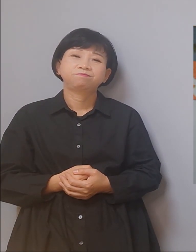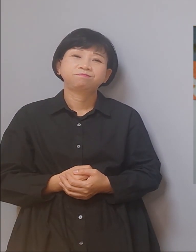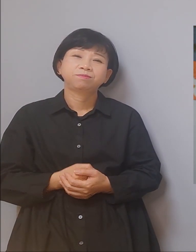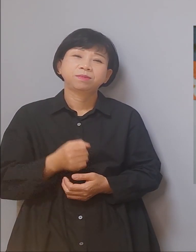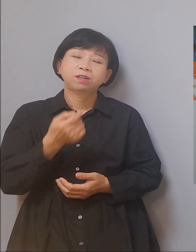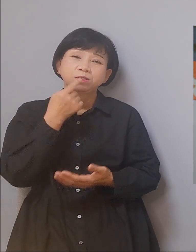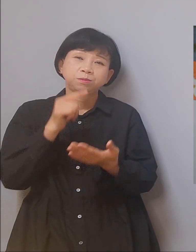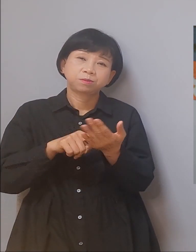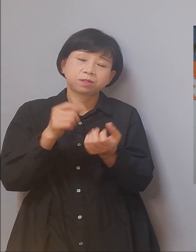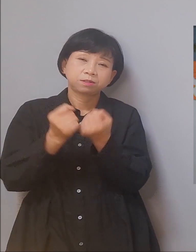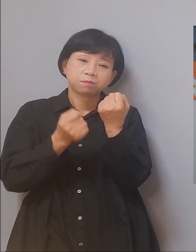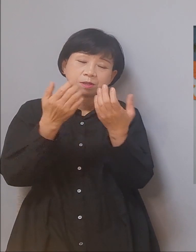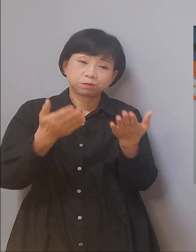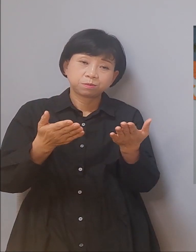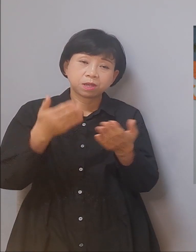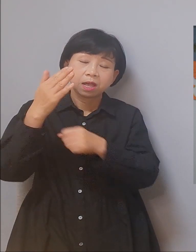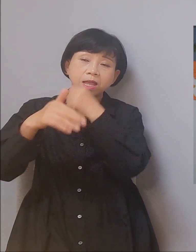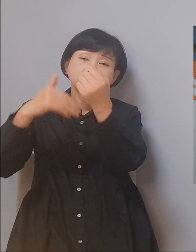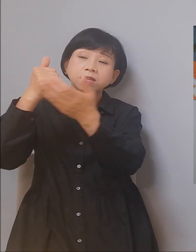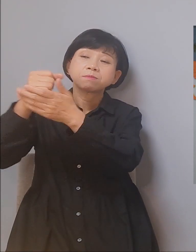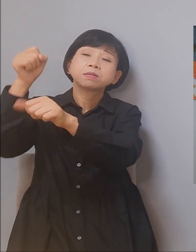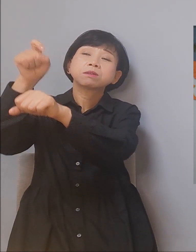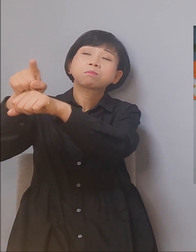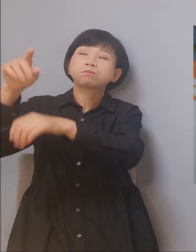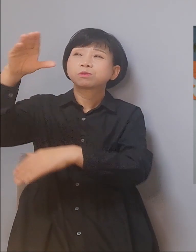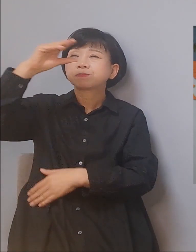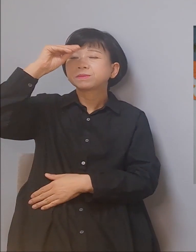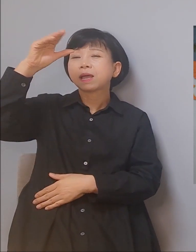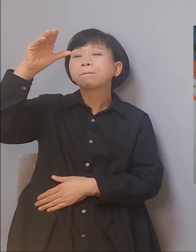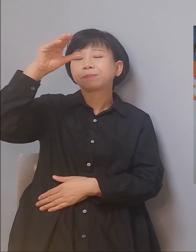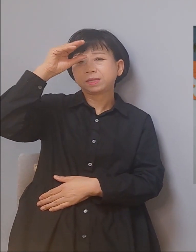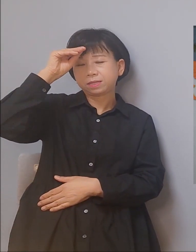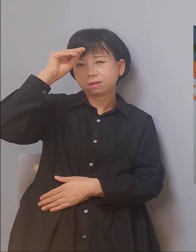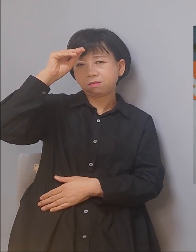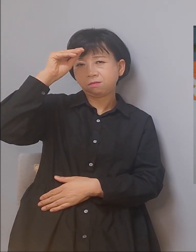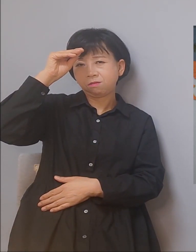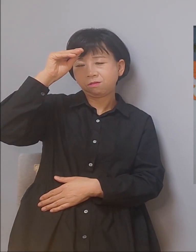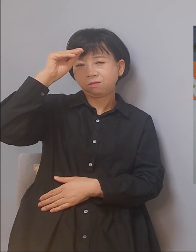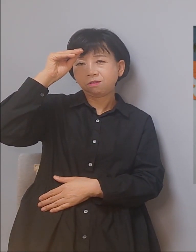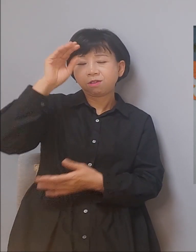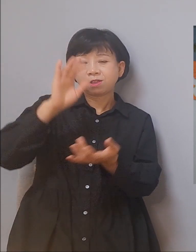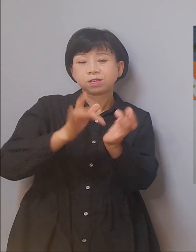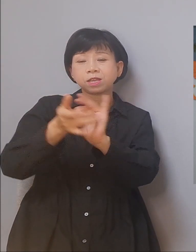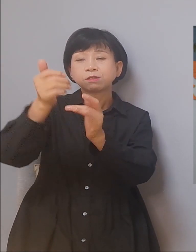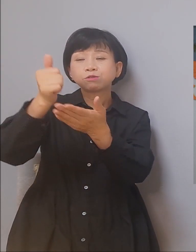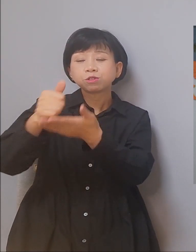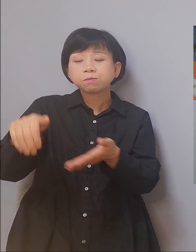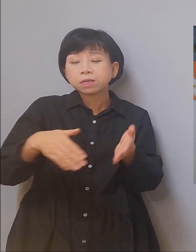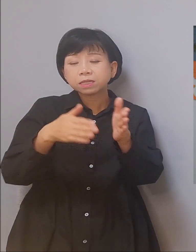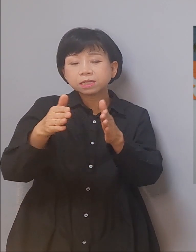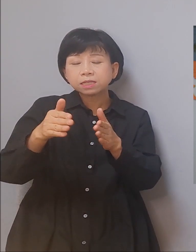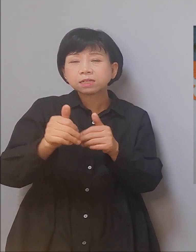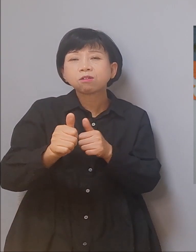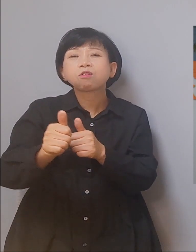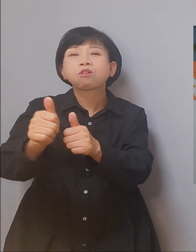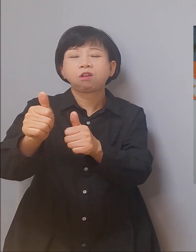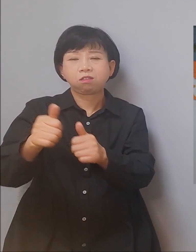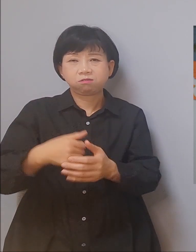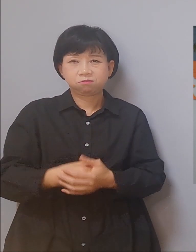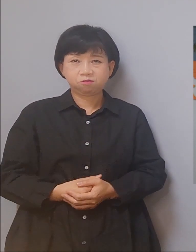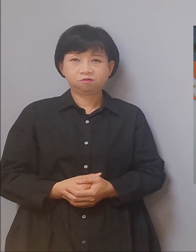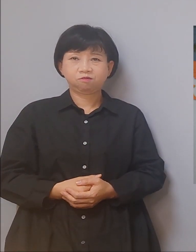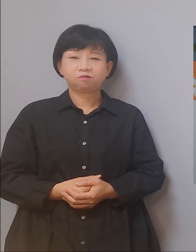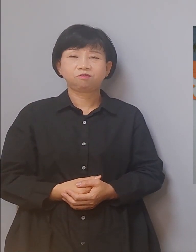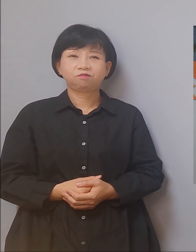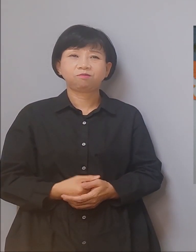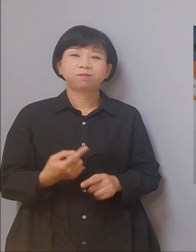말씀드리면 하나님의 성품을 닮아가는 자입니다. 더 쉽게 말하면 예수님의 길을 걸어가는 자가 되는 것입니다.